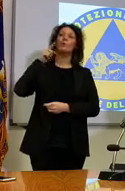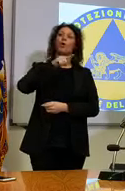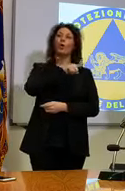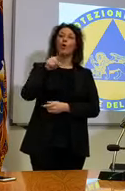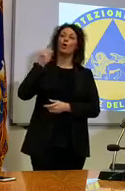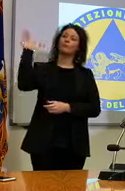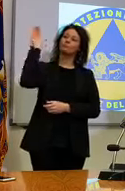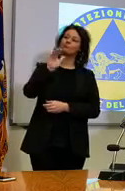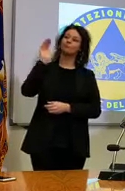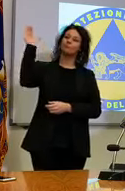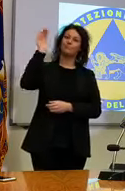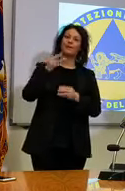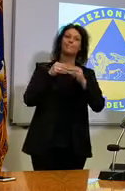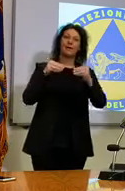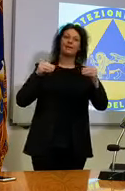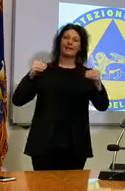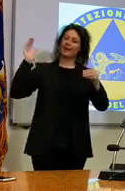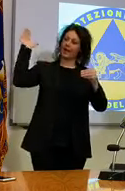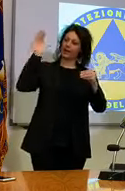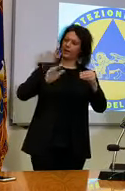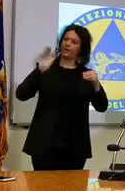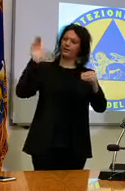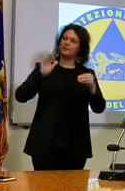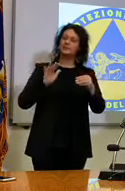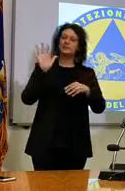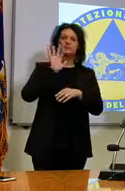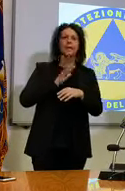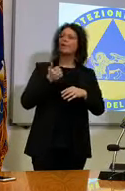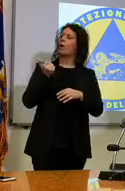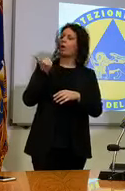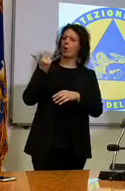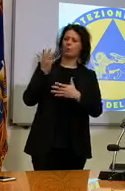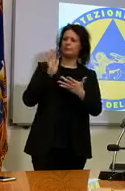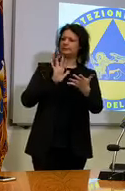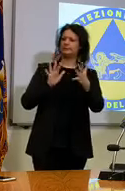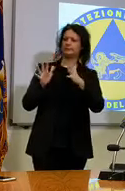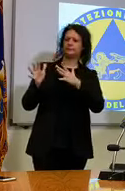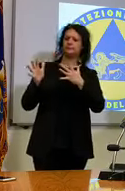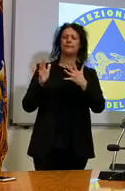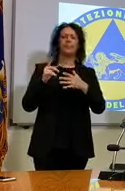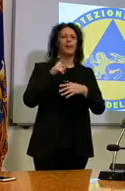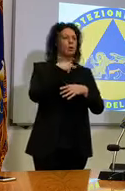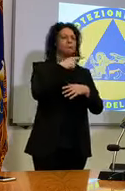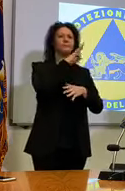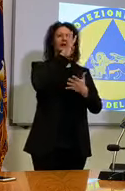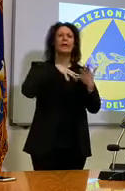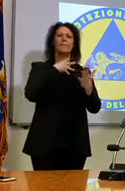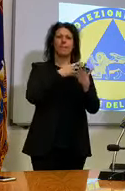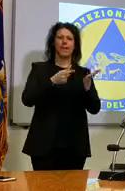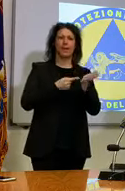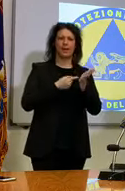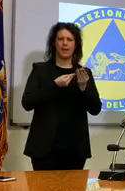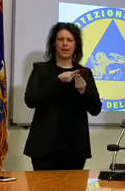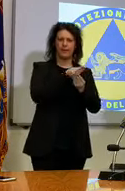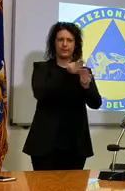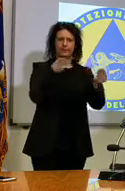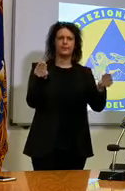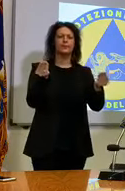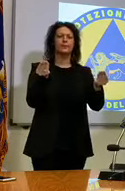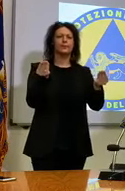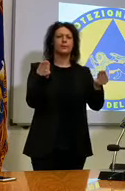magazzino, i conti non tornano, quindi vi darà una tabella e vi dirà anche come sono le cose. E secondo me